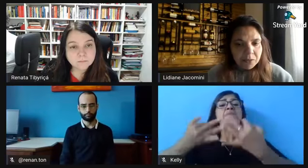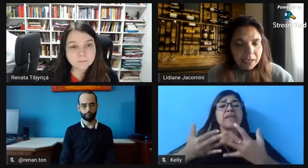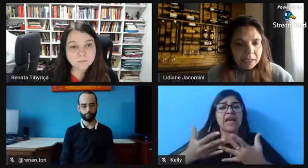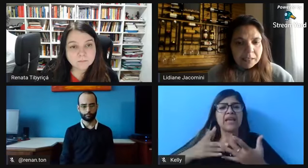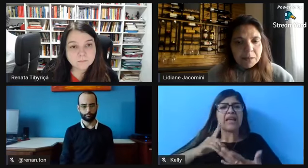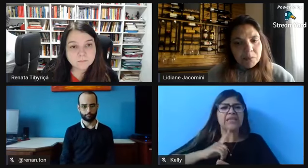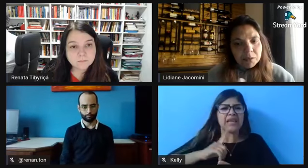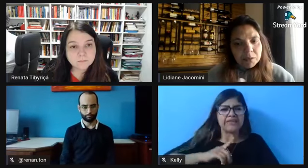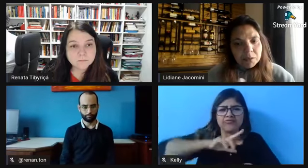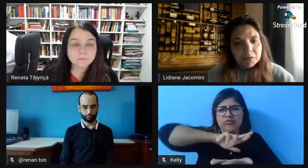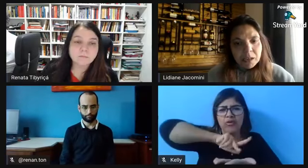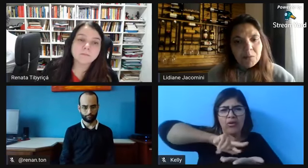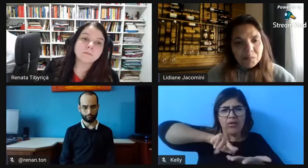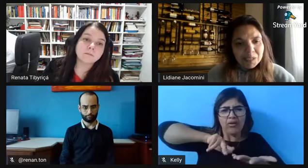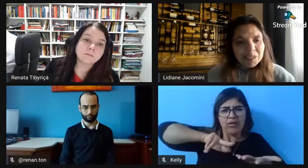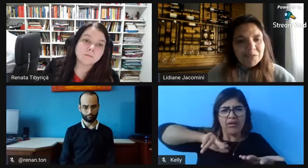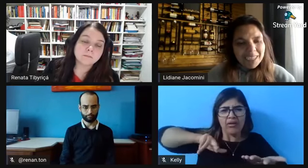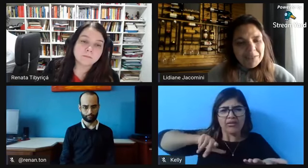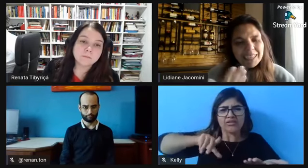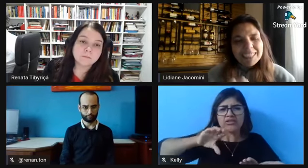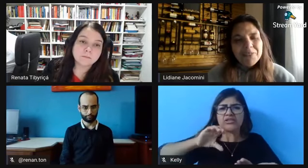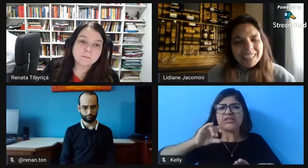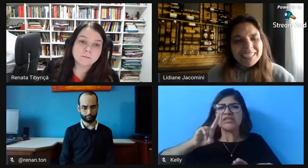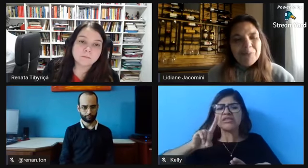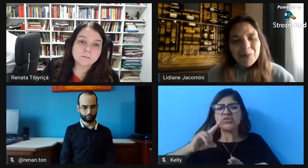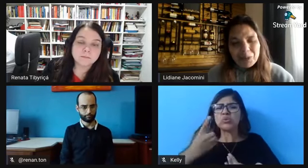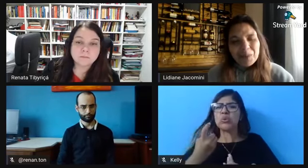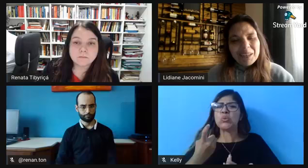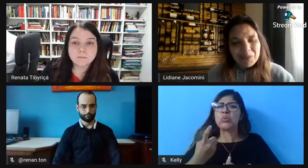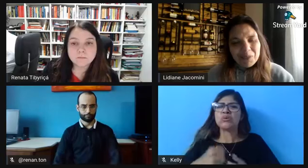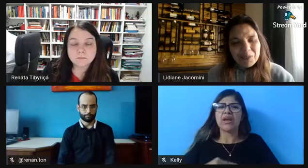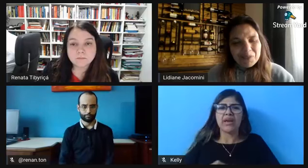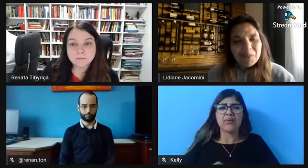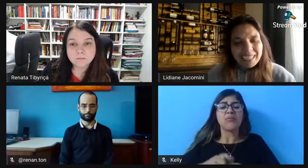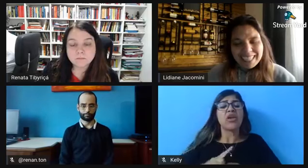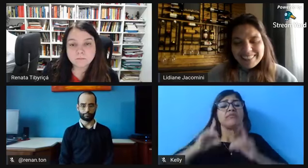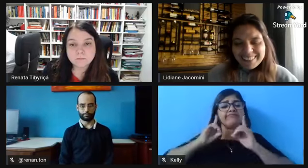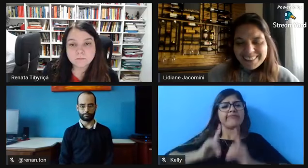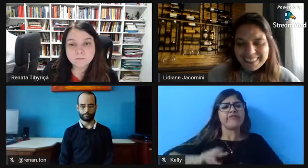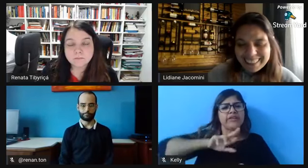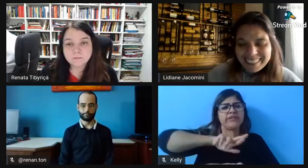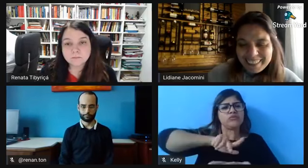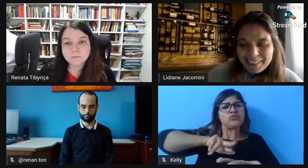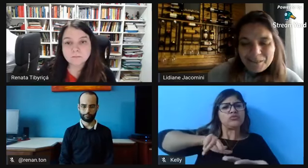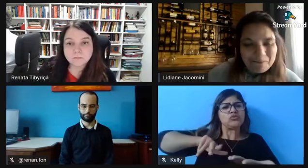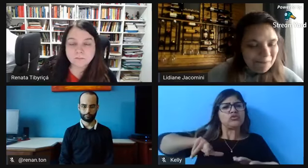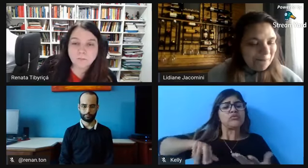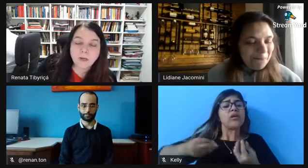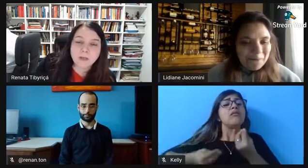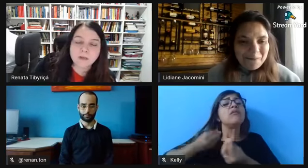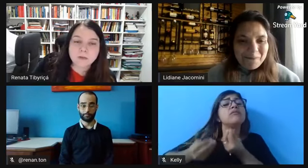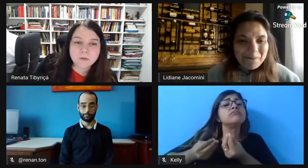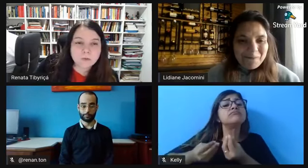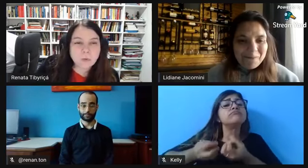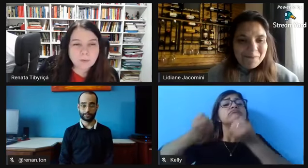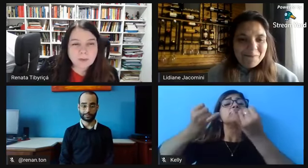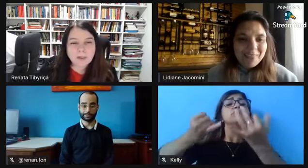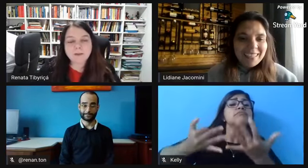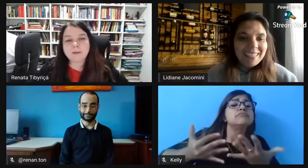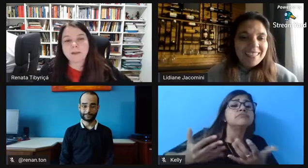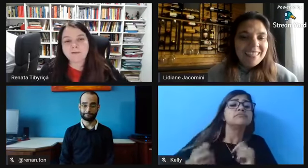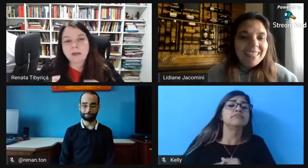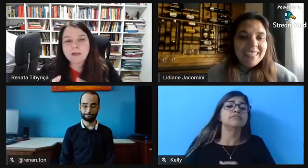CIDs diferentes por não ter algo específico? Aí vai na deficiência múltipla, que é muito complicado, né, doutora?